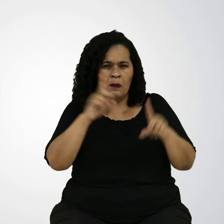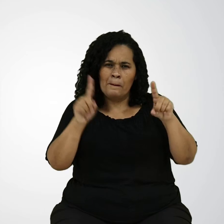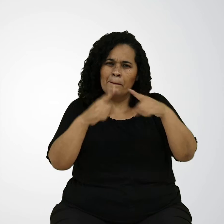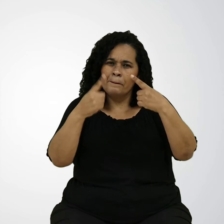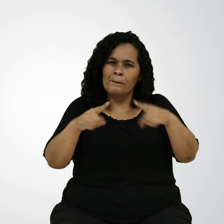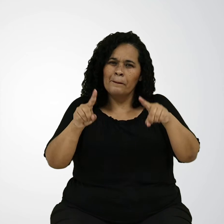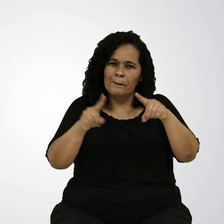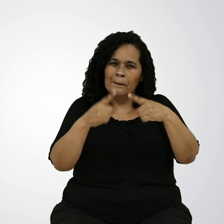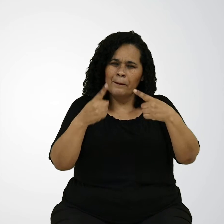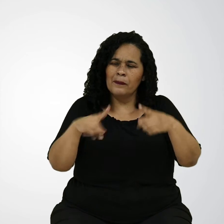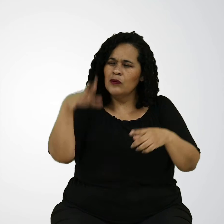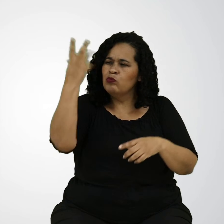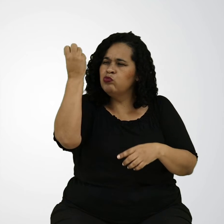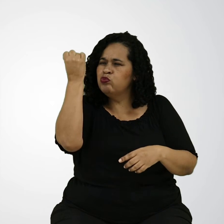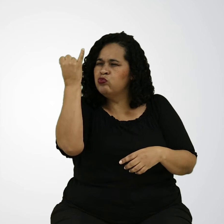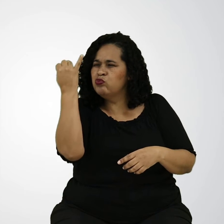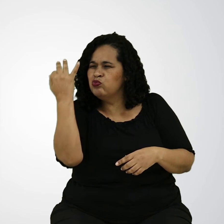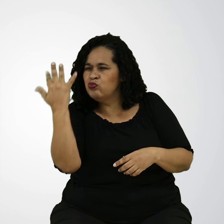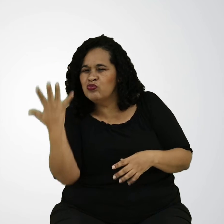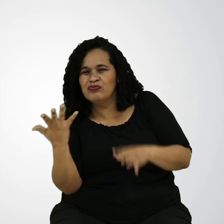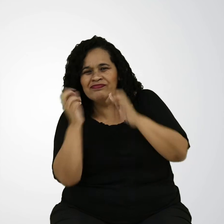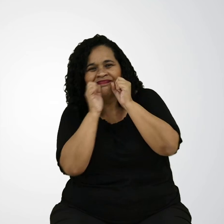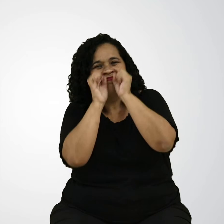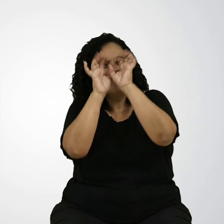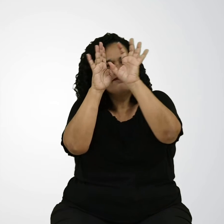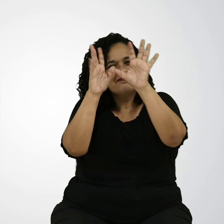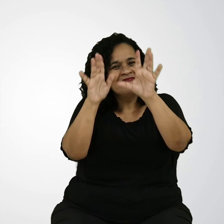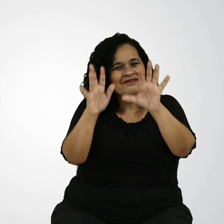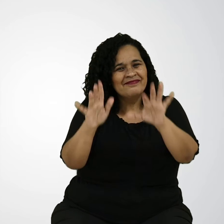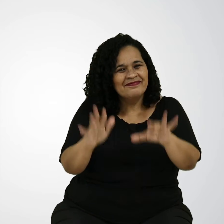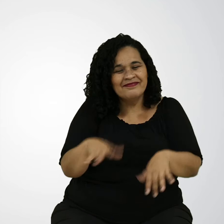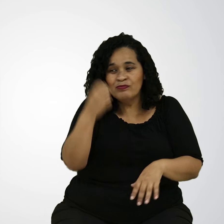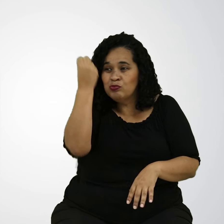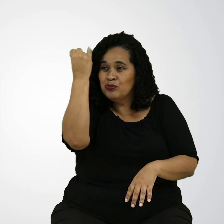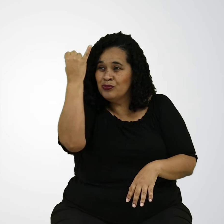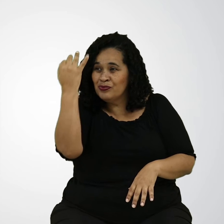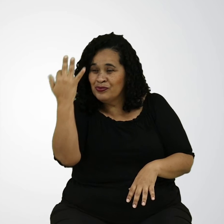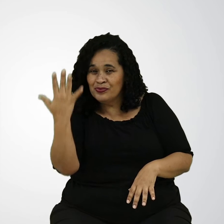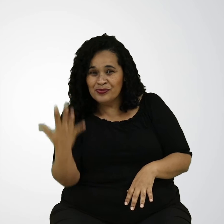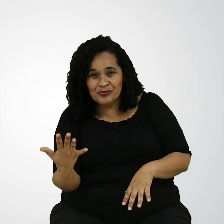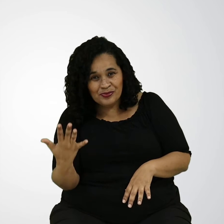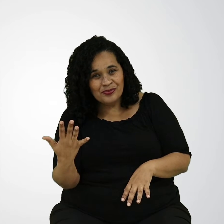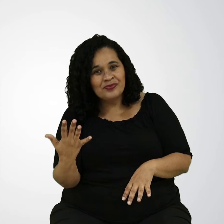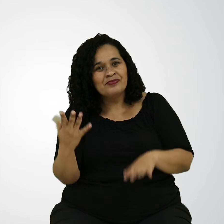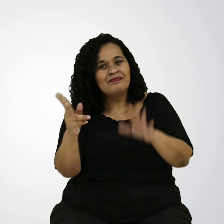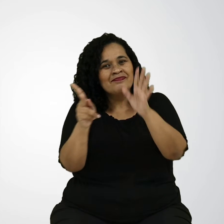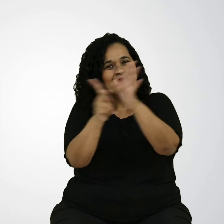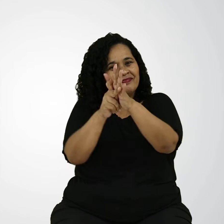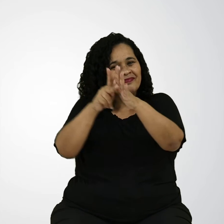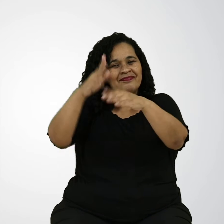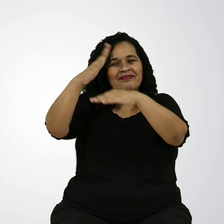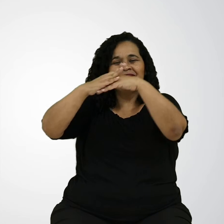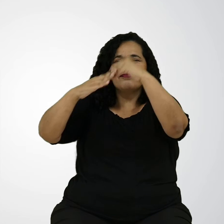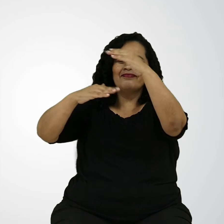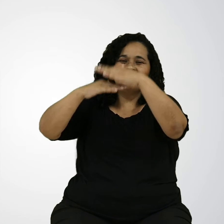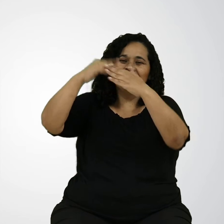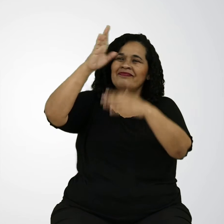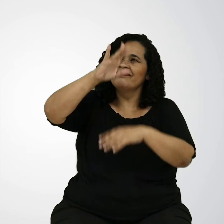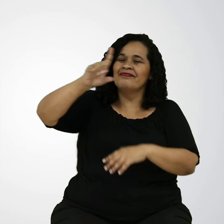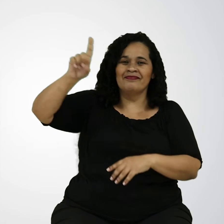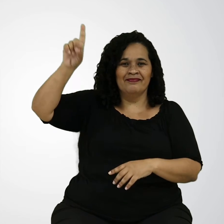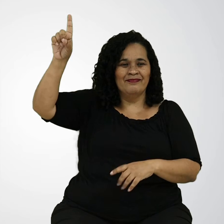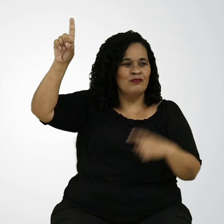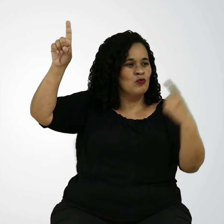as bênçãos. Ah, sim. Contas quantas são, né? Todas recebidas da divina mão, uma a uma, dize-as de uma vez, e hás de